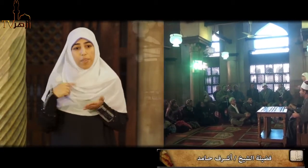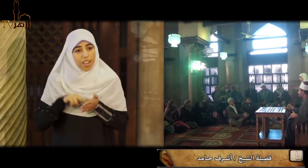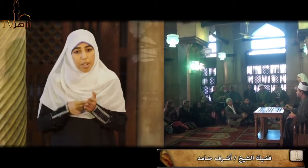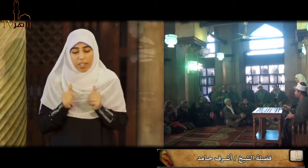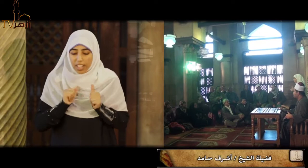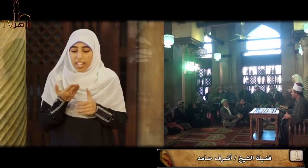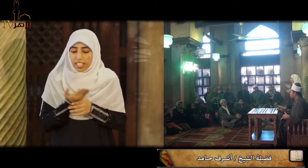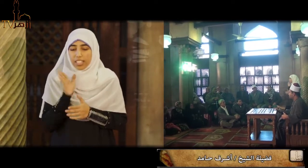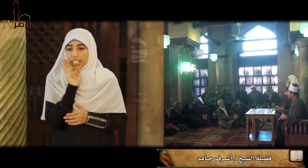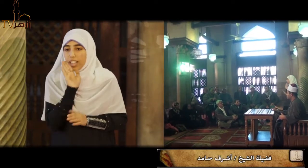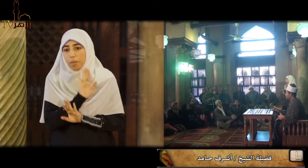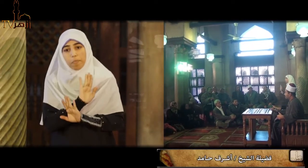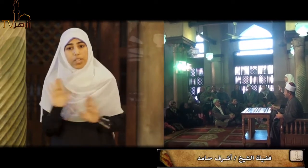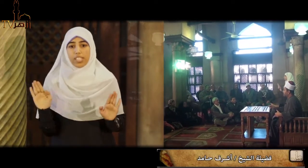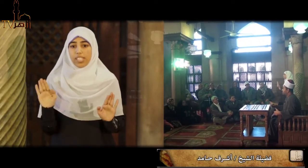فالنية